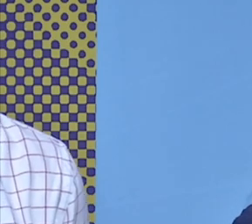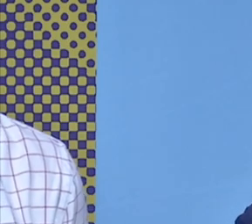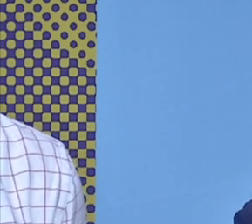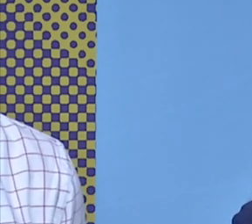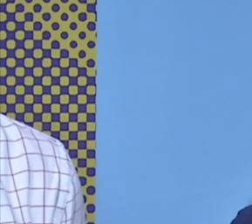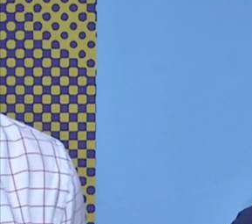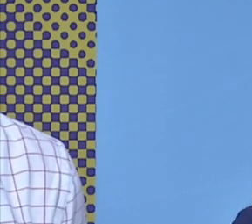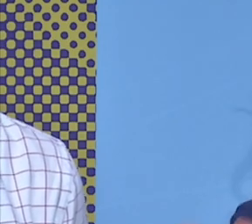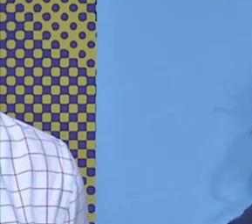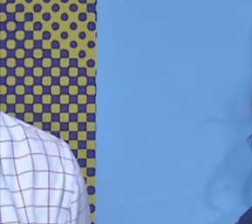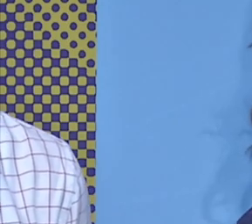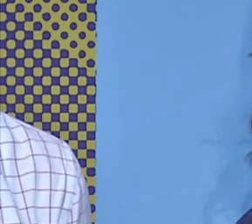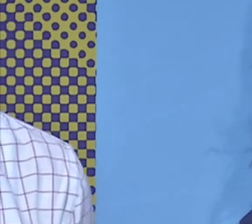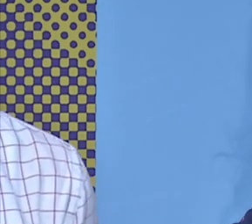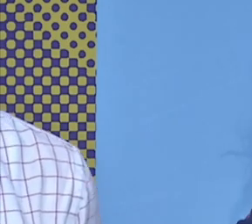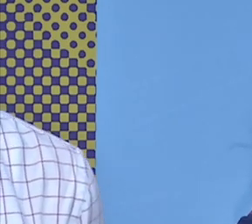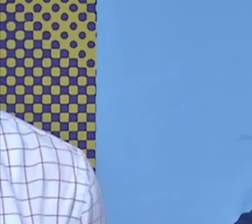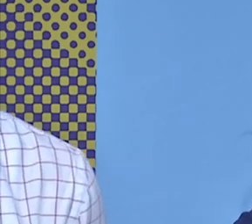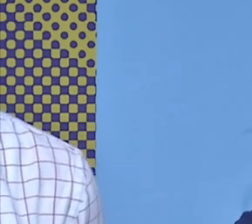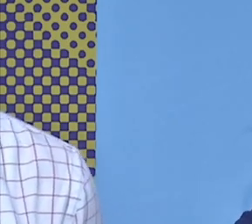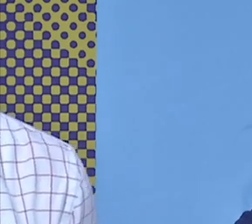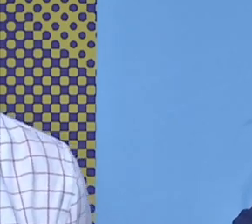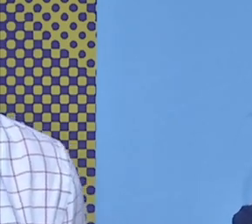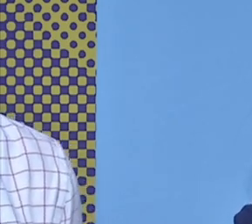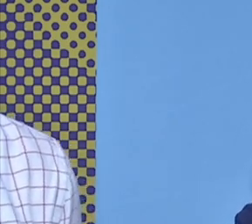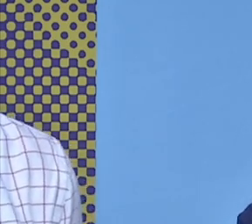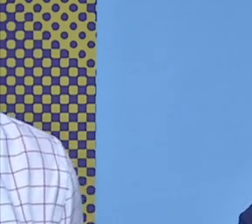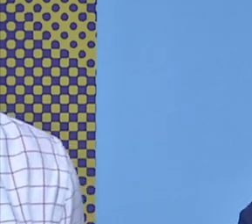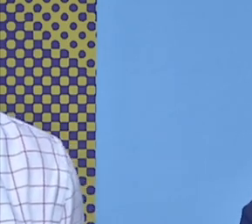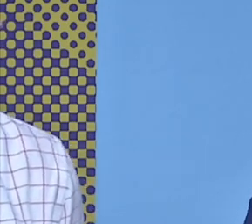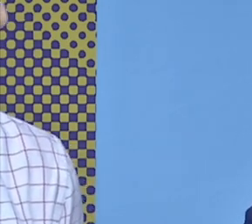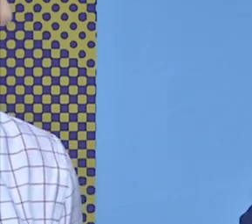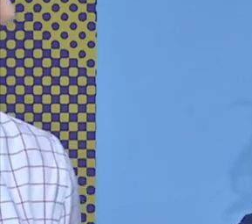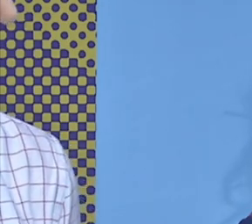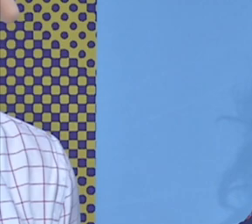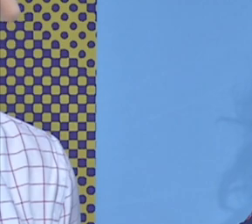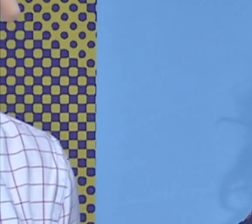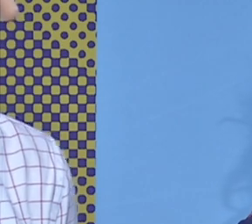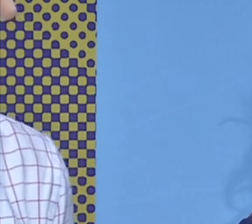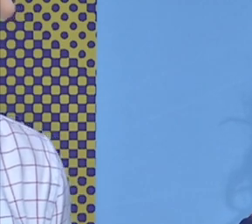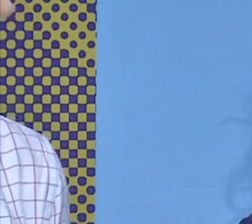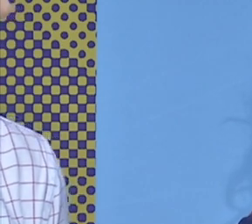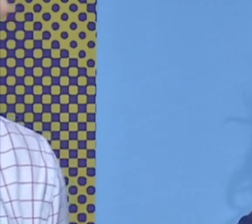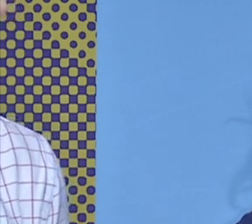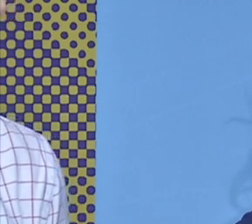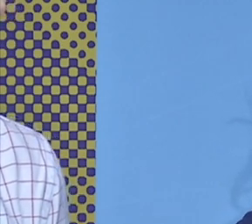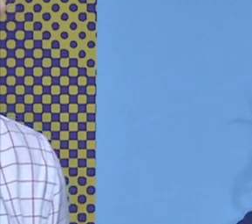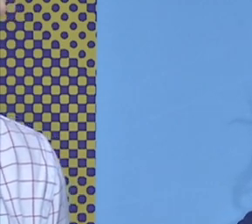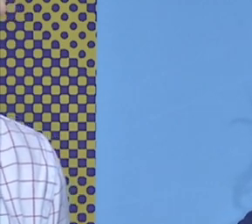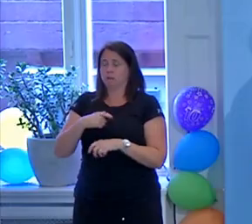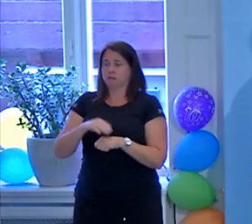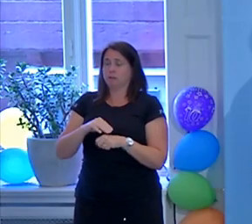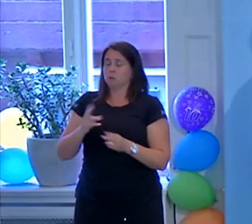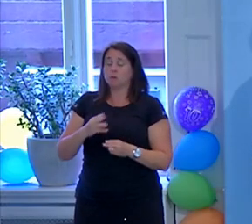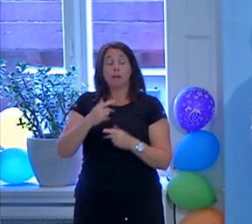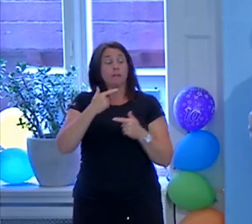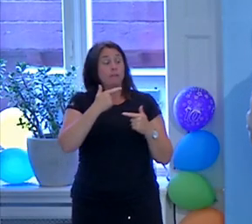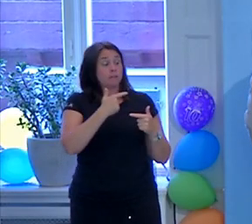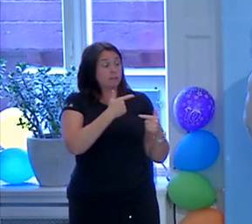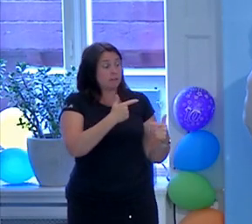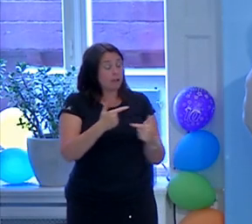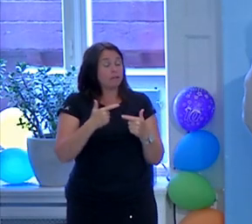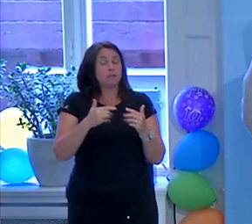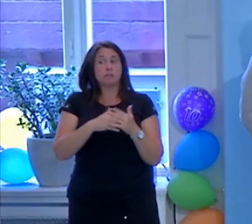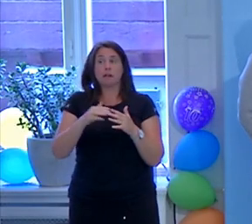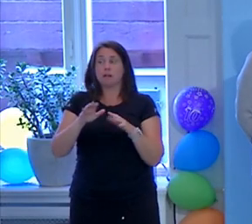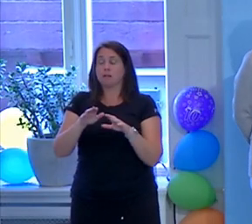och överhuvudtaget globaliseringen så att vi får större influenser från andra länder. Jag hoppas det i alla fall. Tack så hemskt mycket till